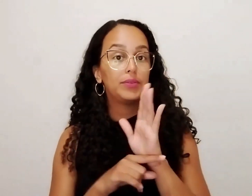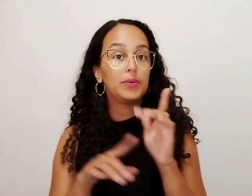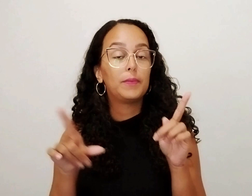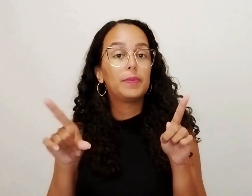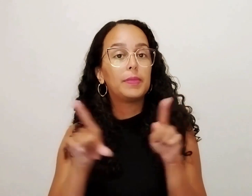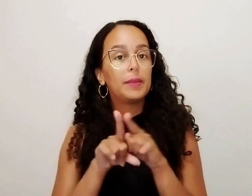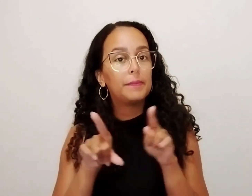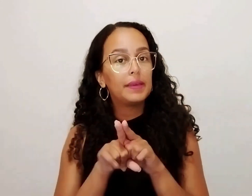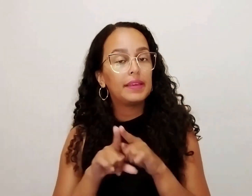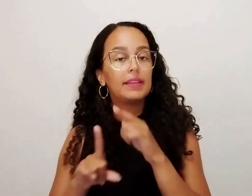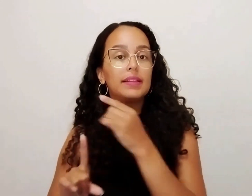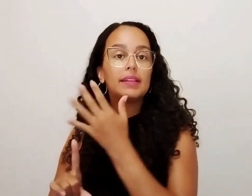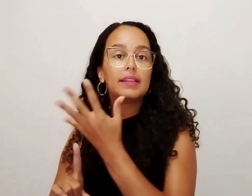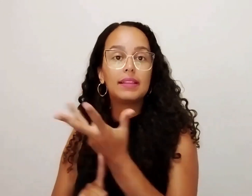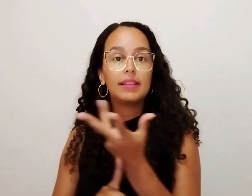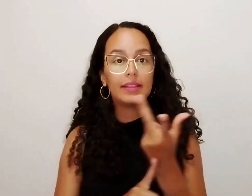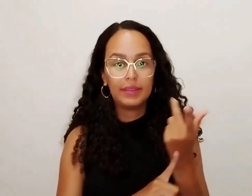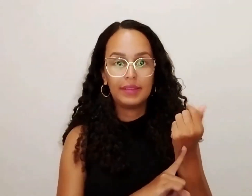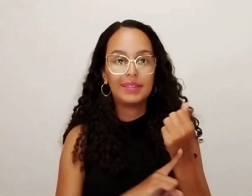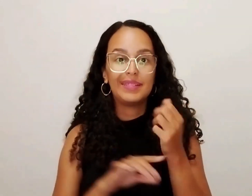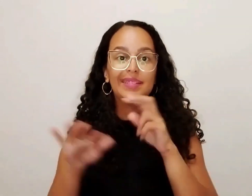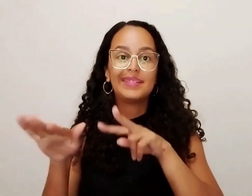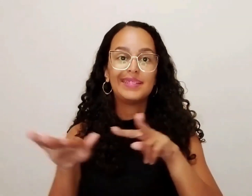A Pauliceia Desvairada,